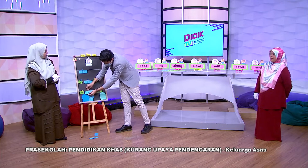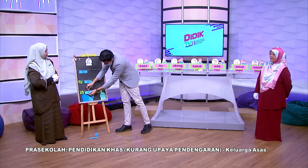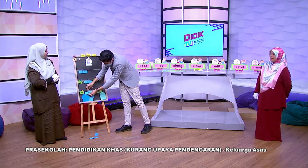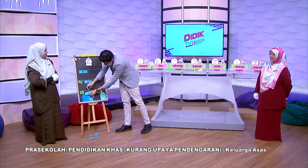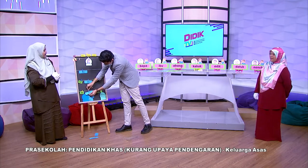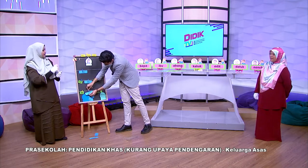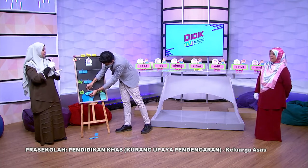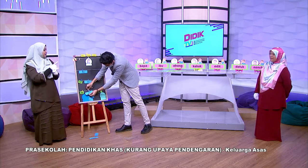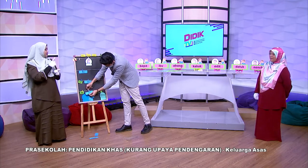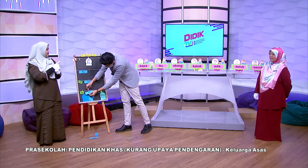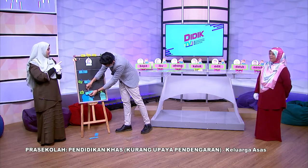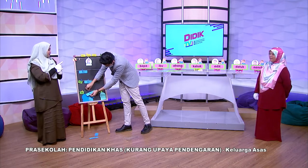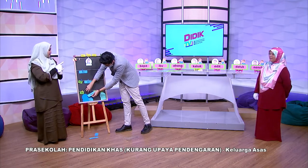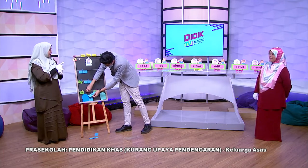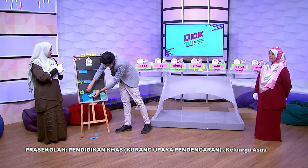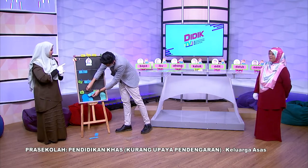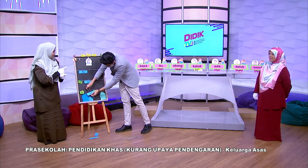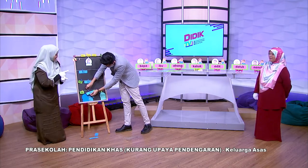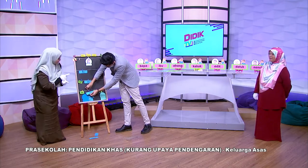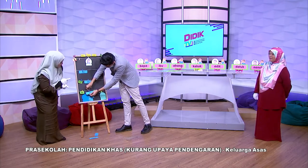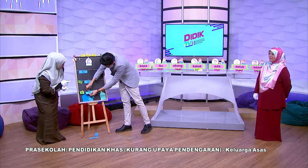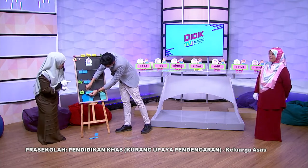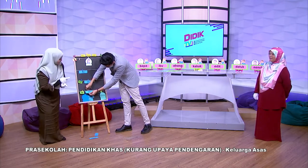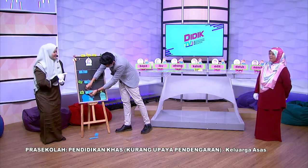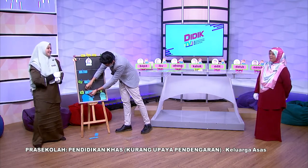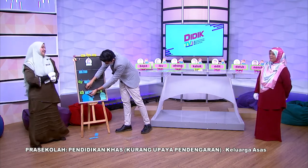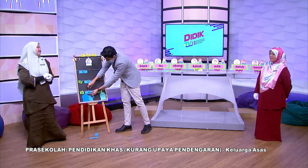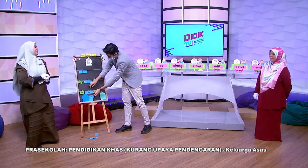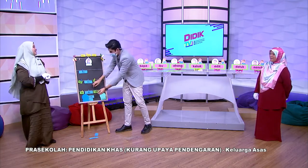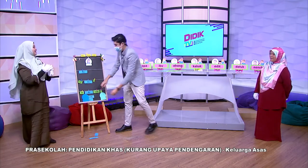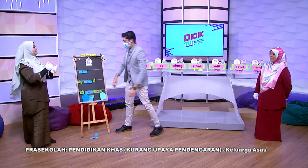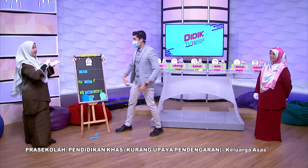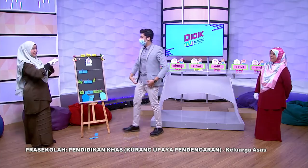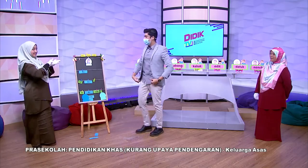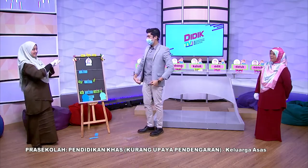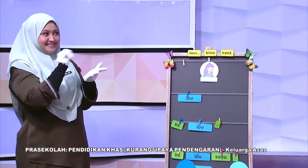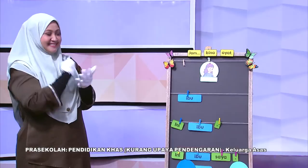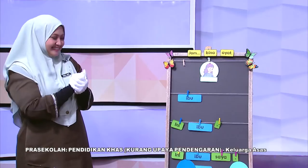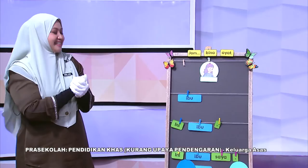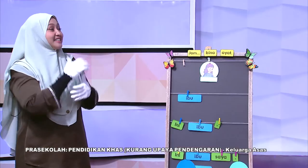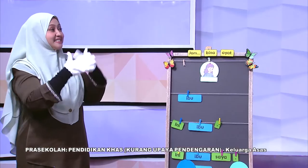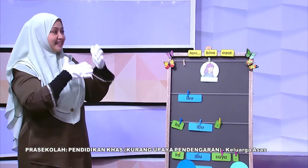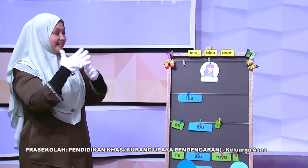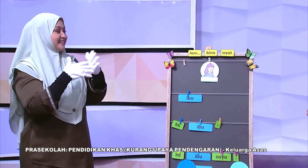Iya betul kode putih oke sekarang bacem Aceh isyaratnya